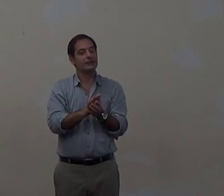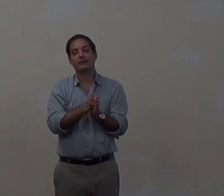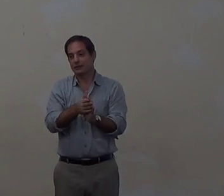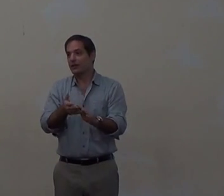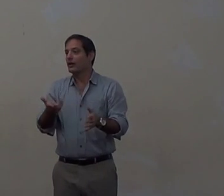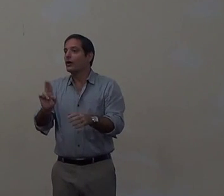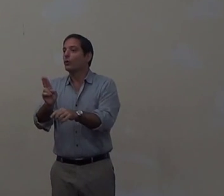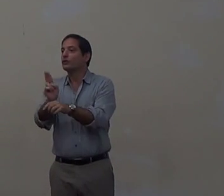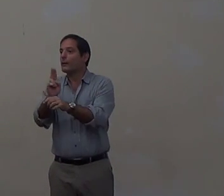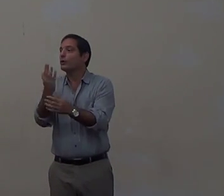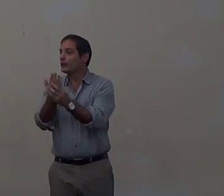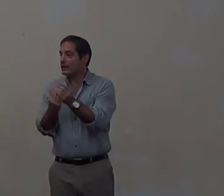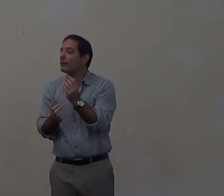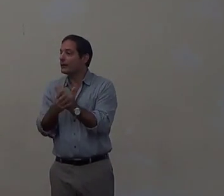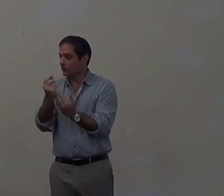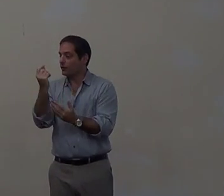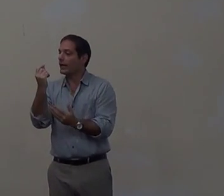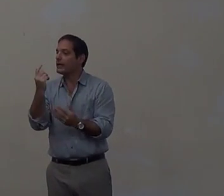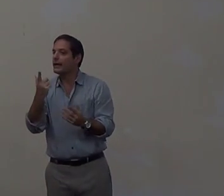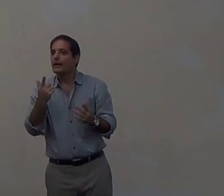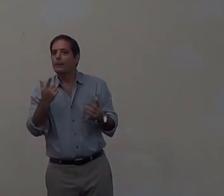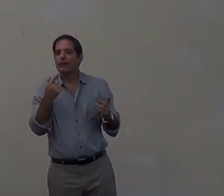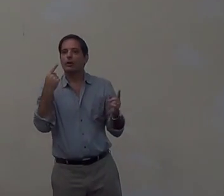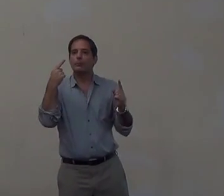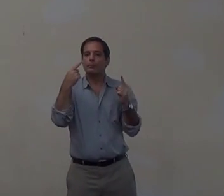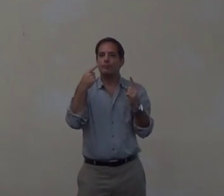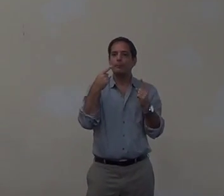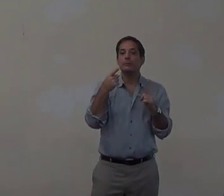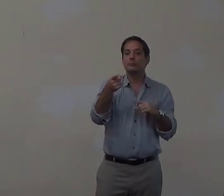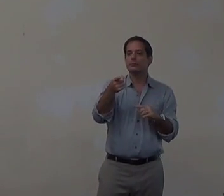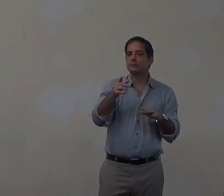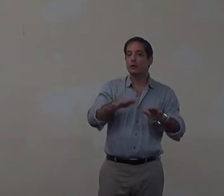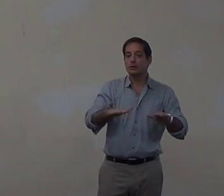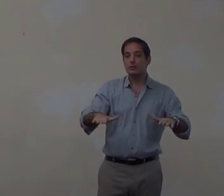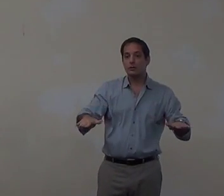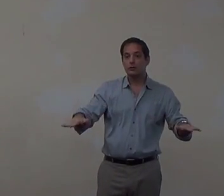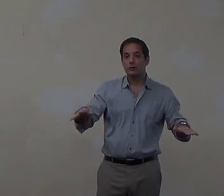¿Para cocinar? Usamos nuestras manos, ¿ok? Pero